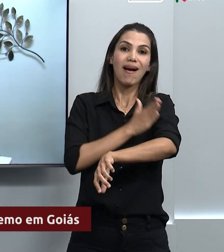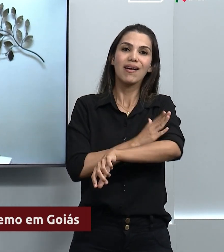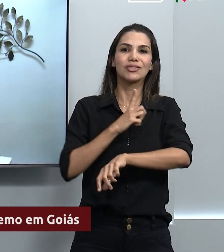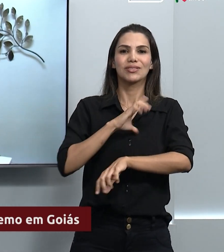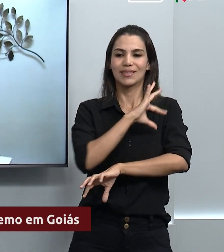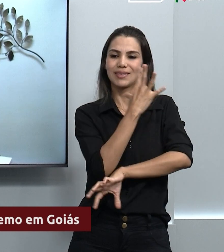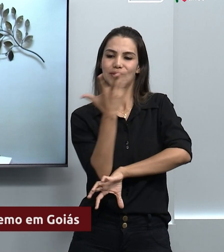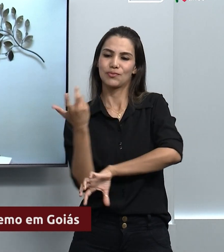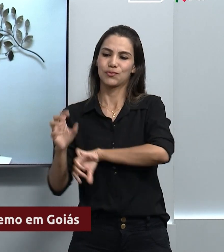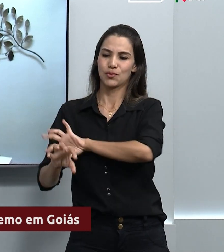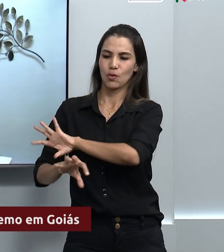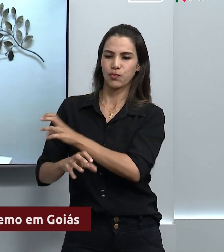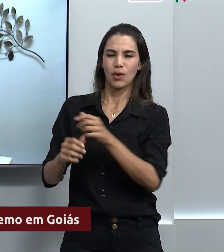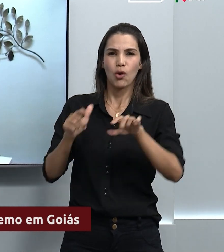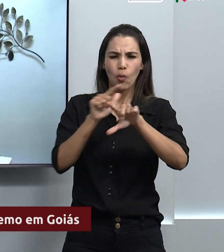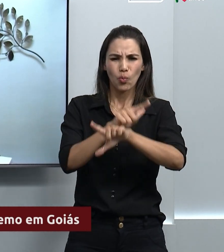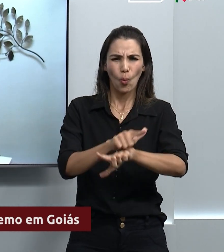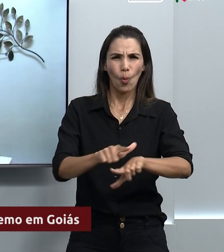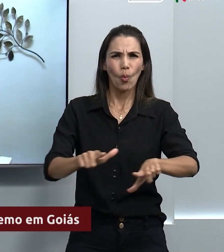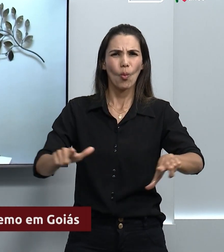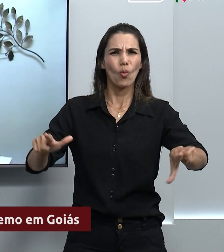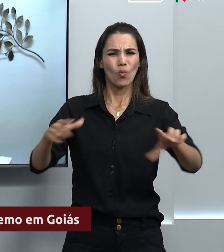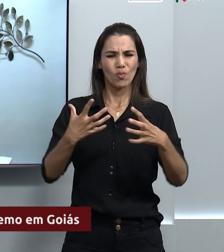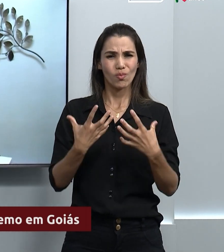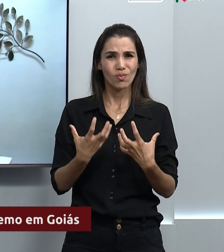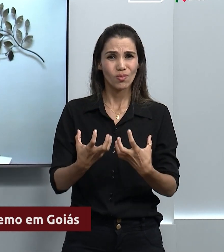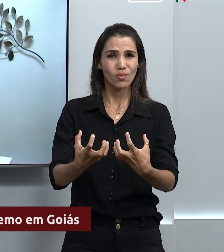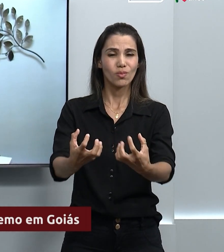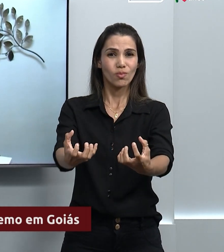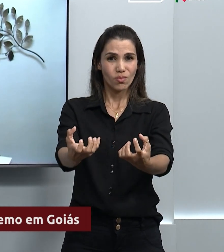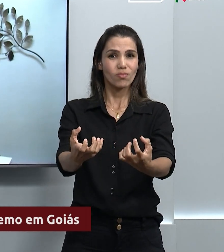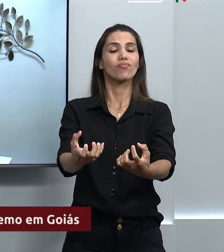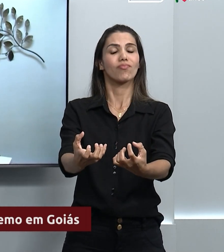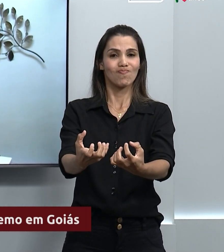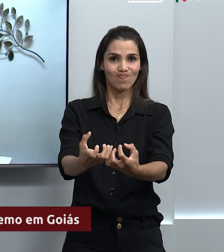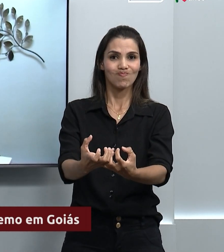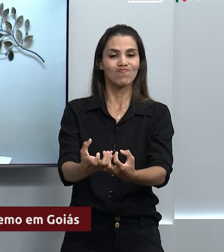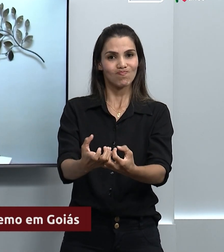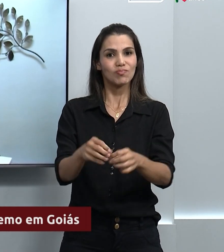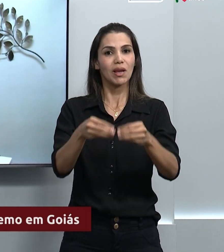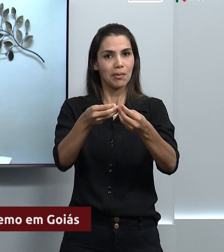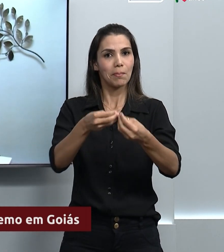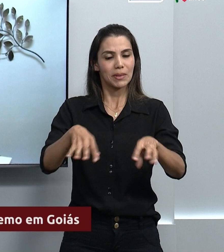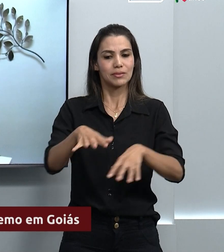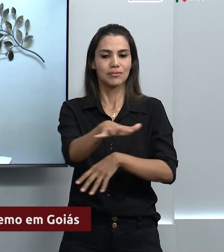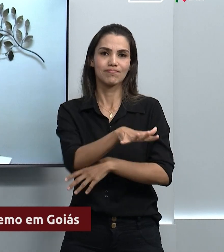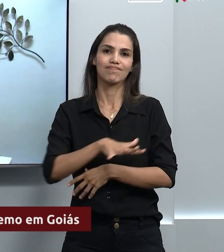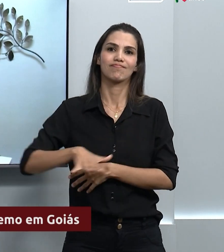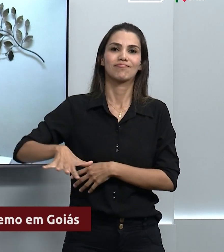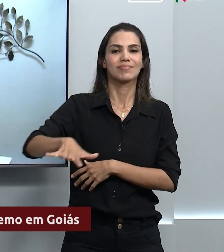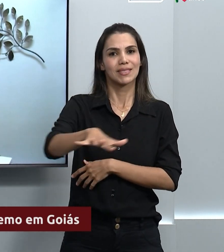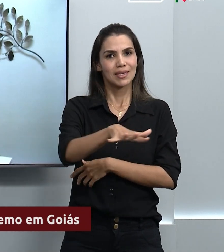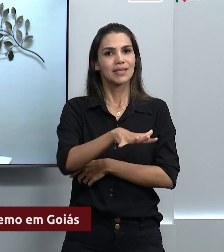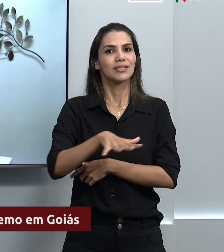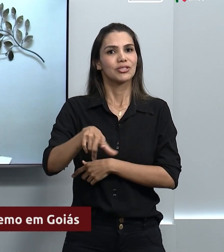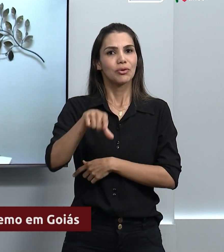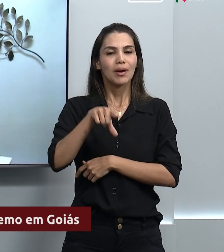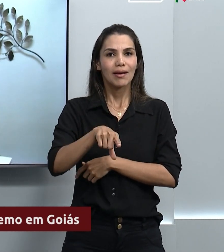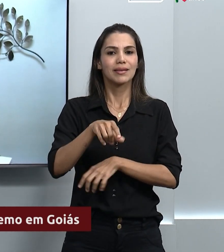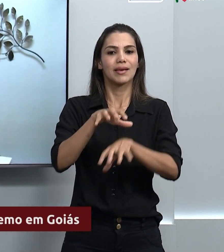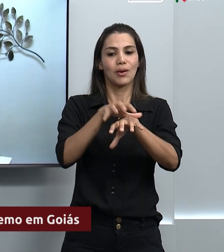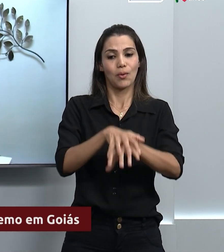cerrado, consumindo recursos tanto do solo quanto de água, então torna a região, não exatamente o bioma